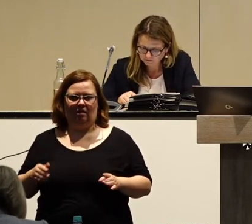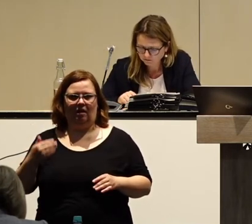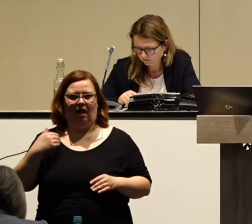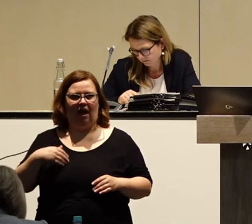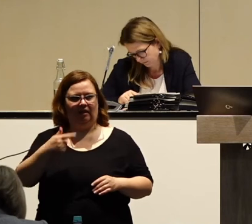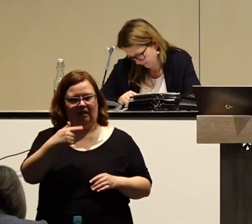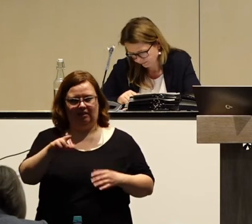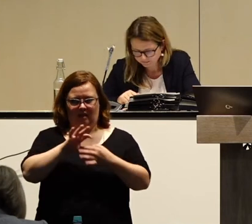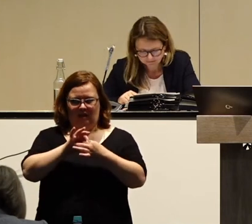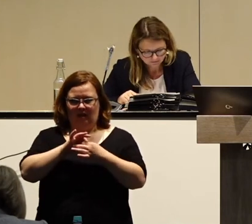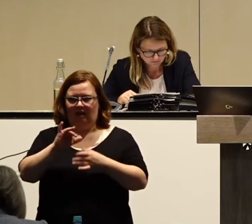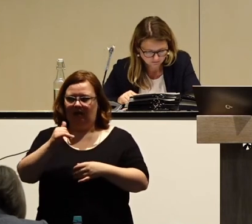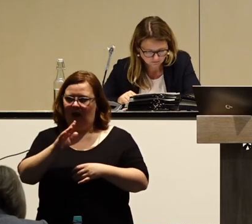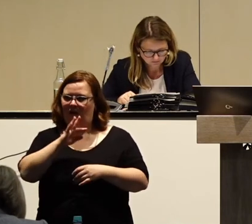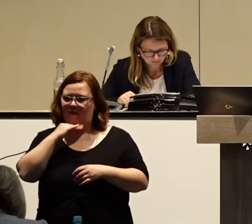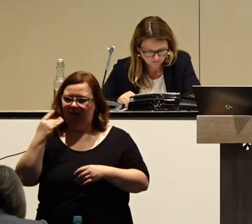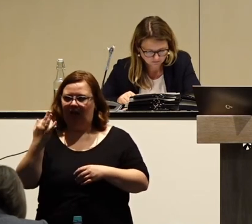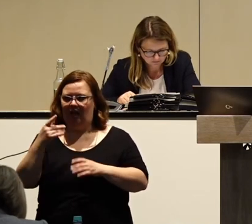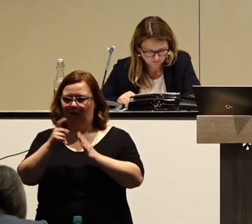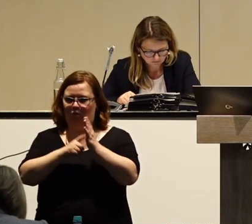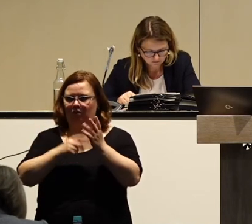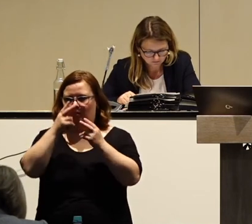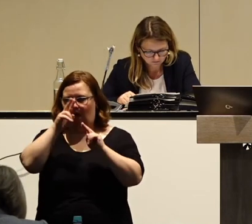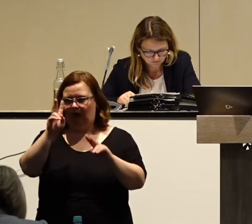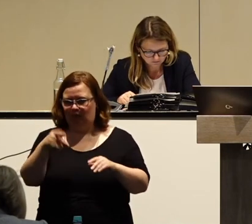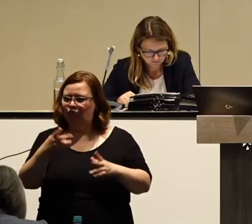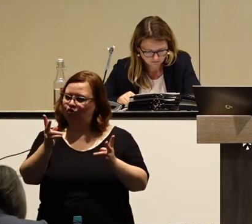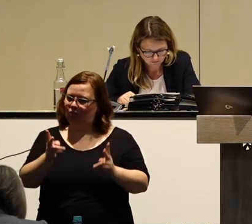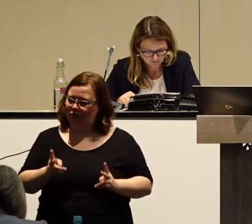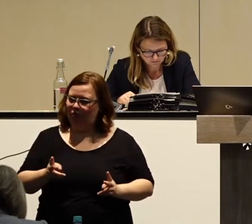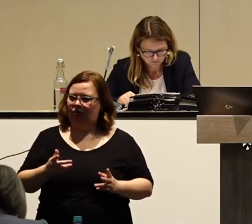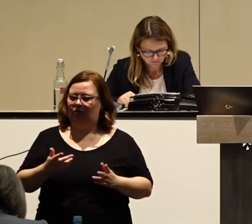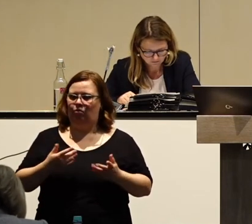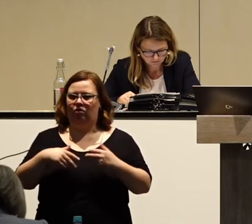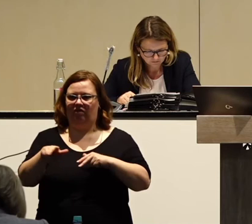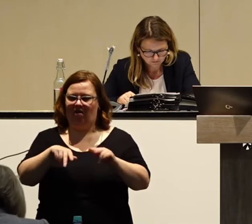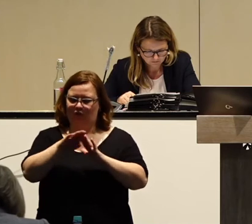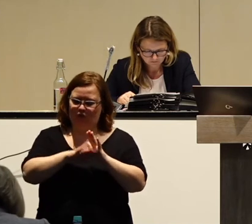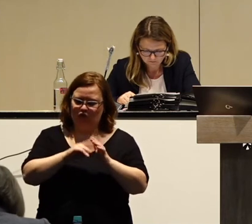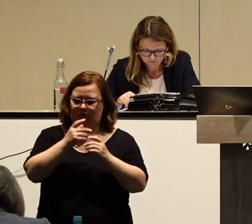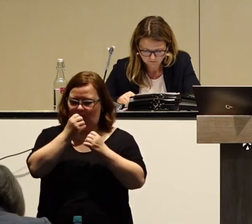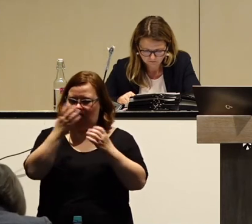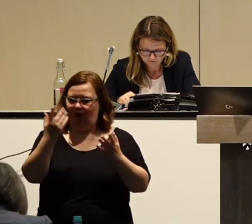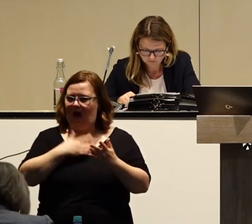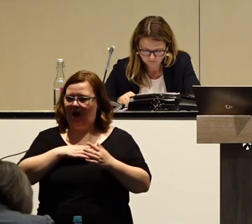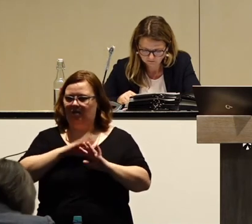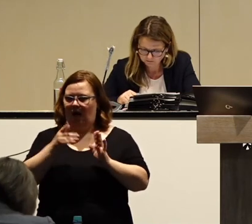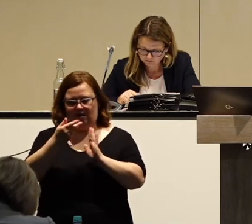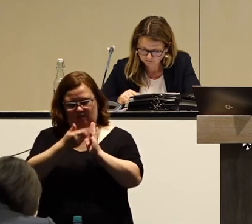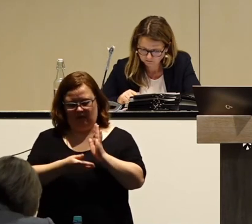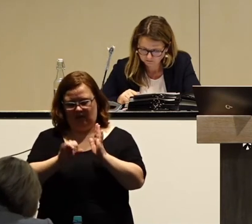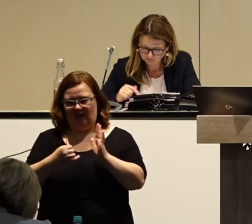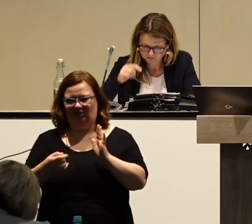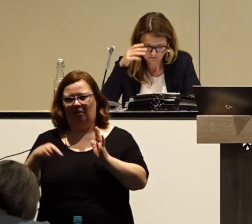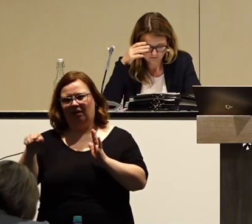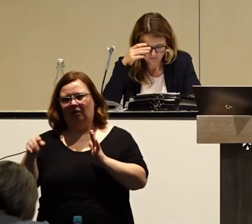Dietze. Sicherlich, es gibt sehr viele Dinge, die man beachten muss, da gebe ich Ihnen recht, Verwaltungsvorschriften und so, das können wir jetzt nicht alles hier aufführen,